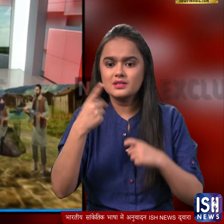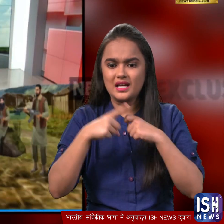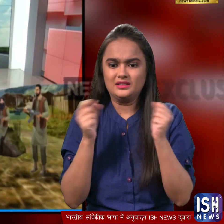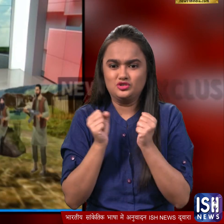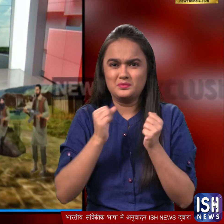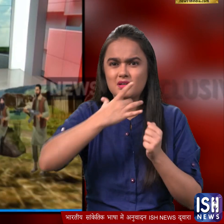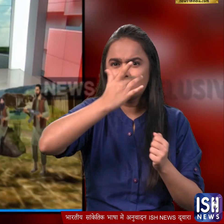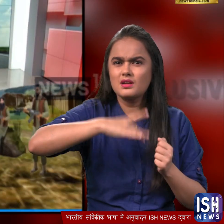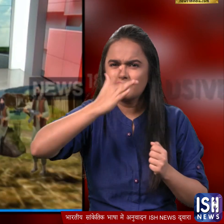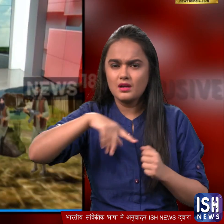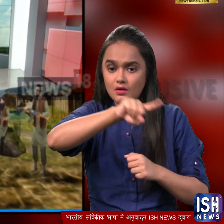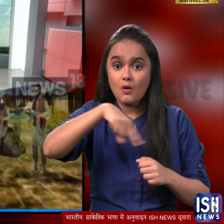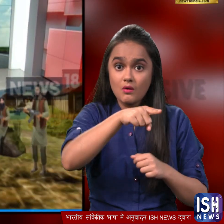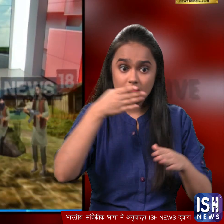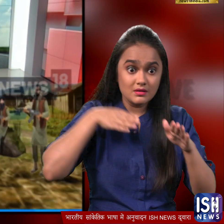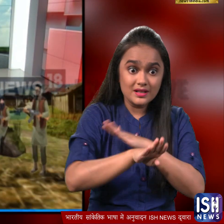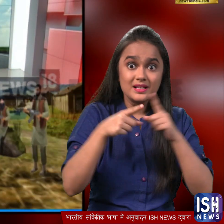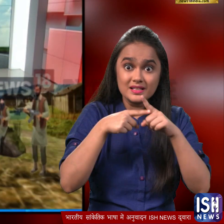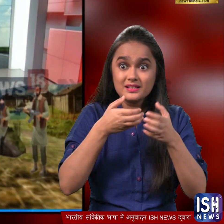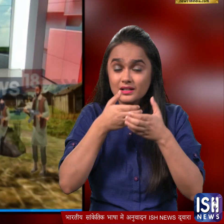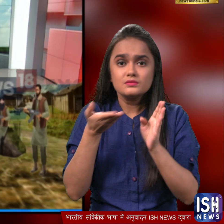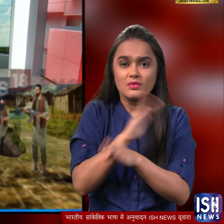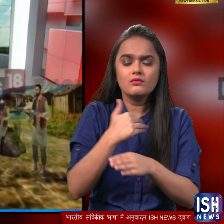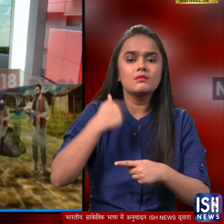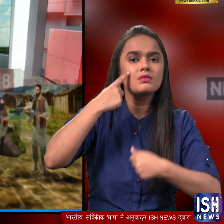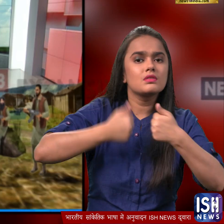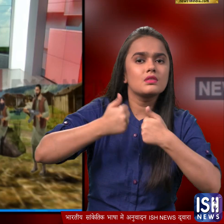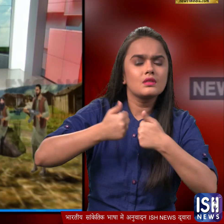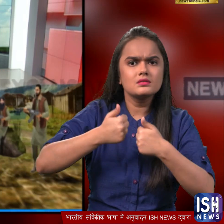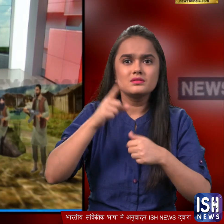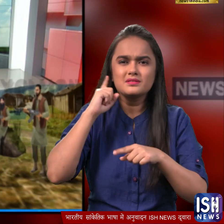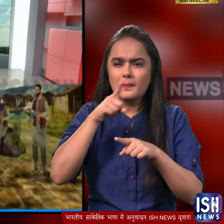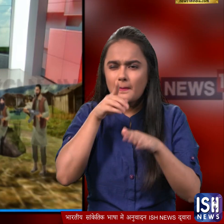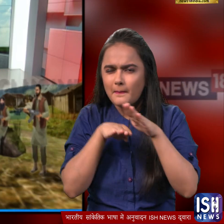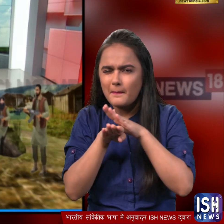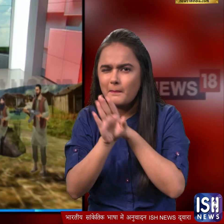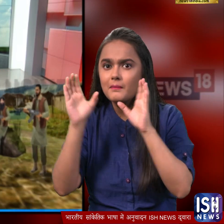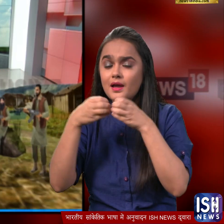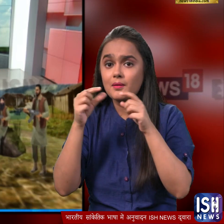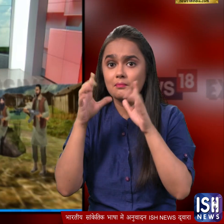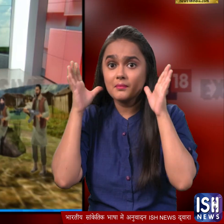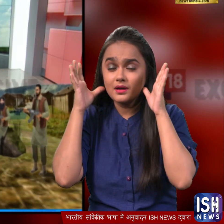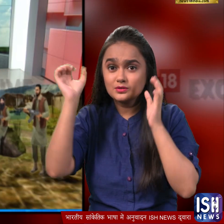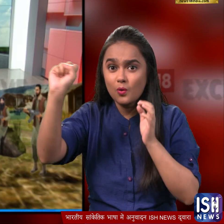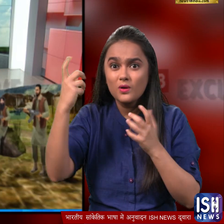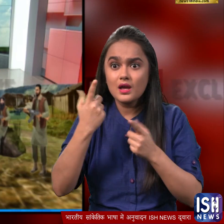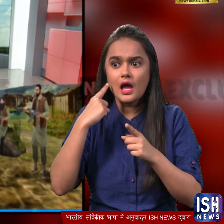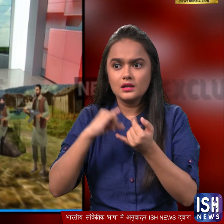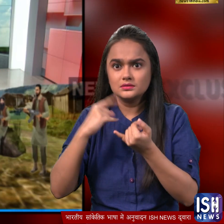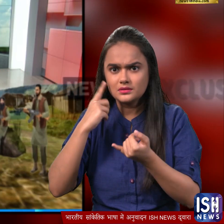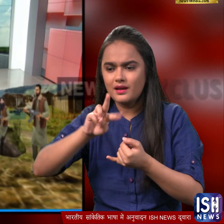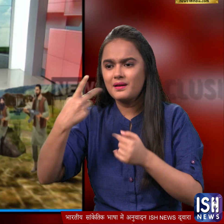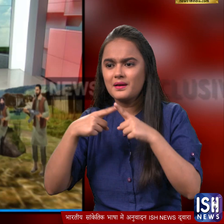आतंकी संगठन कश्मीर के युवाओं को भर्ती करने से पहले उनका टेस्ट लेना है। खुफिया रिपोर्ट के मुताबिक पाकिस्तान की खुफिया